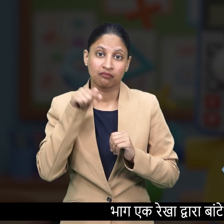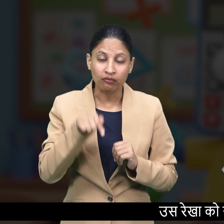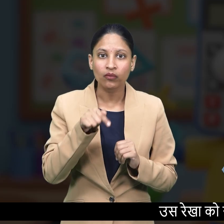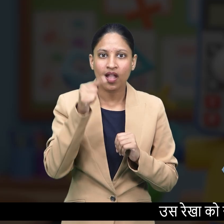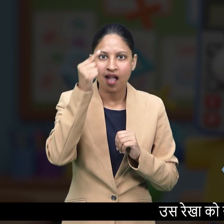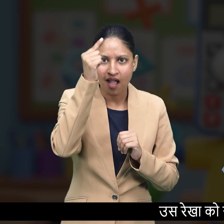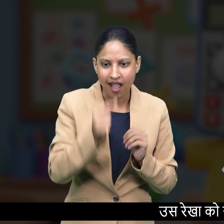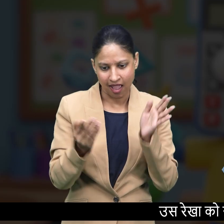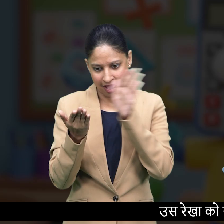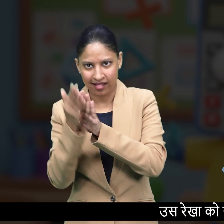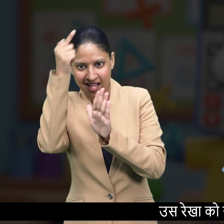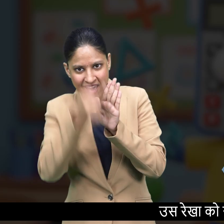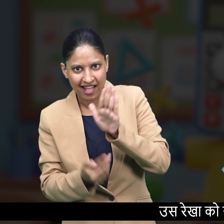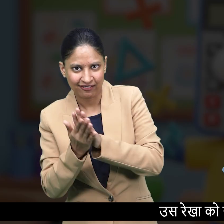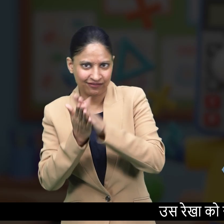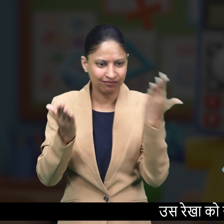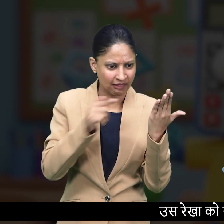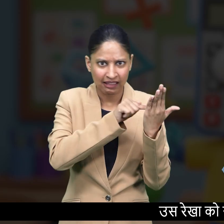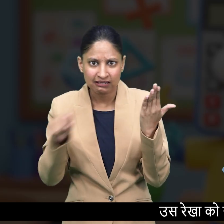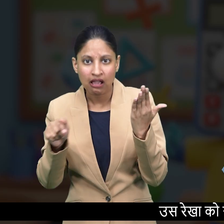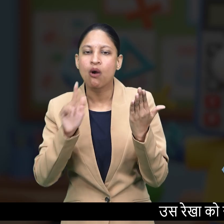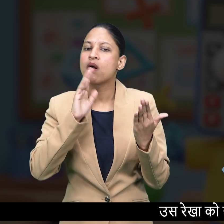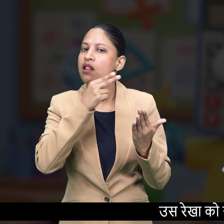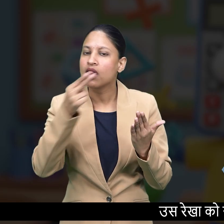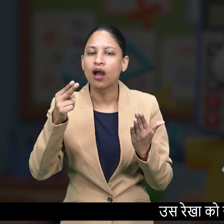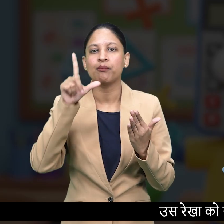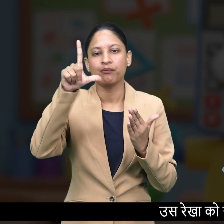देते हैं। उस रेखा को समरूपता रेखा कहते हैं।